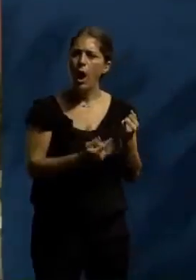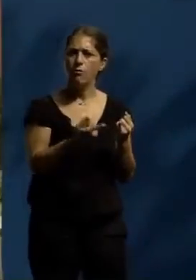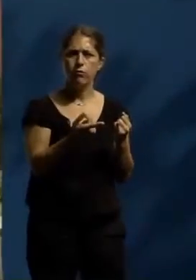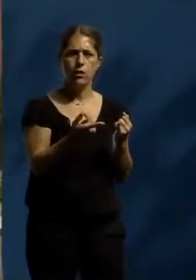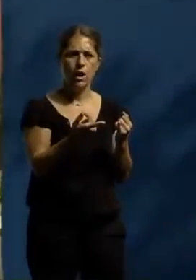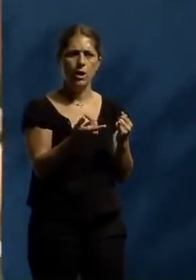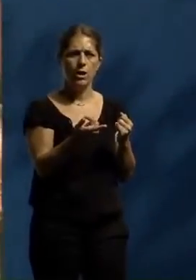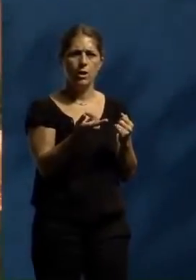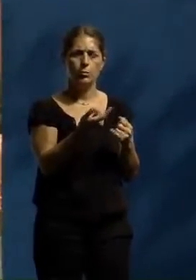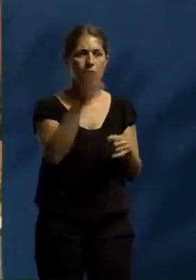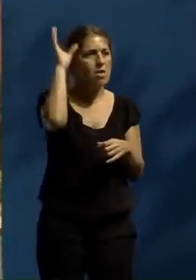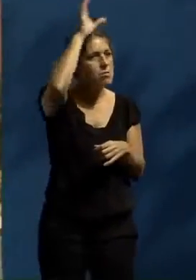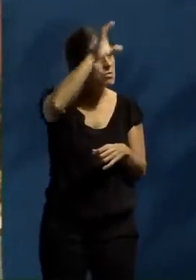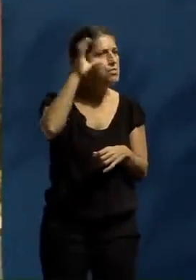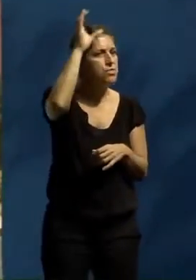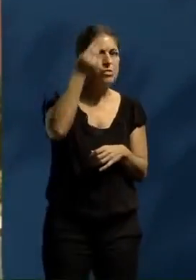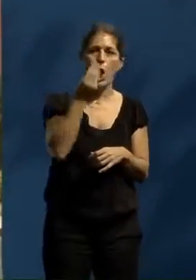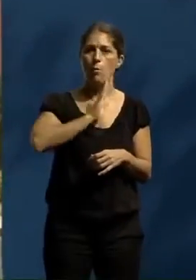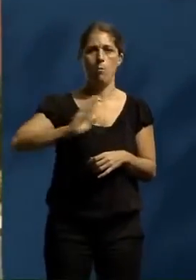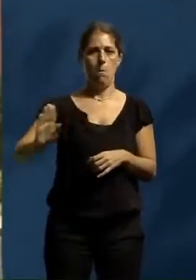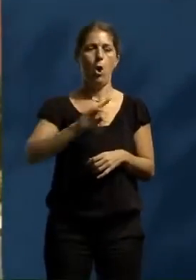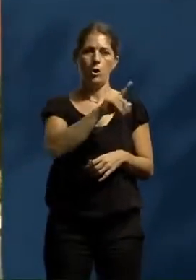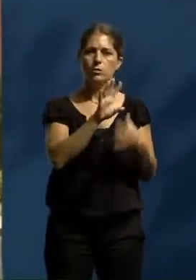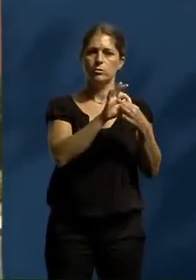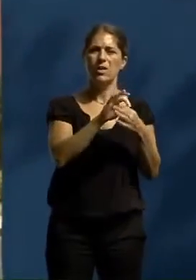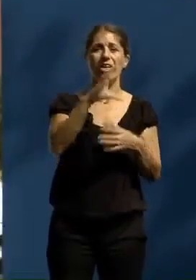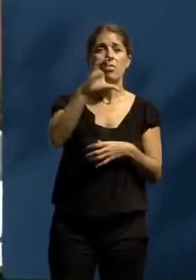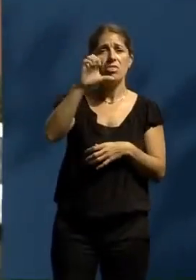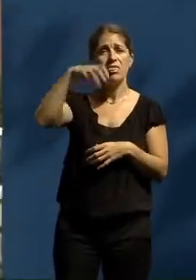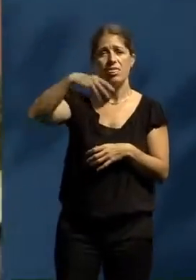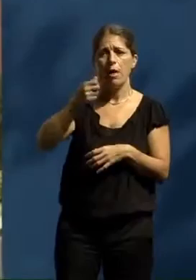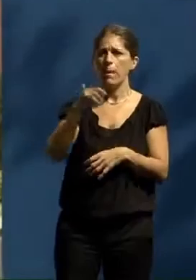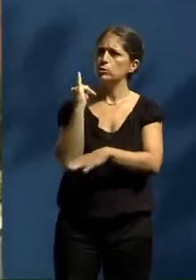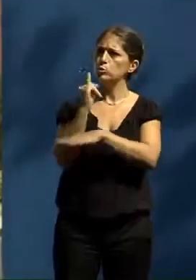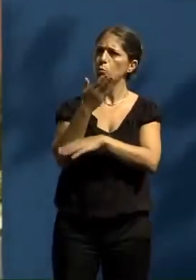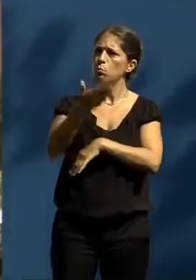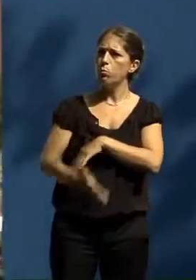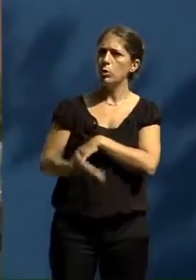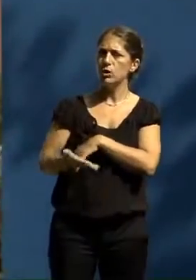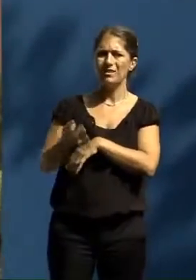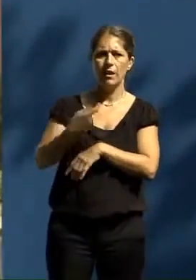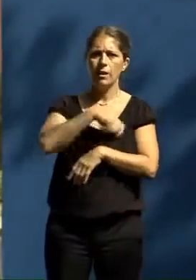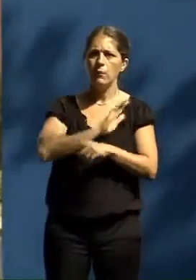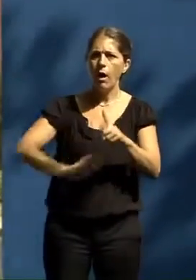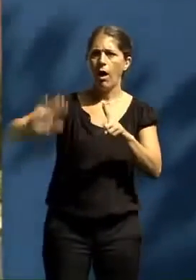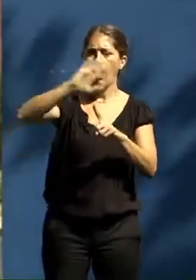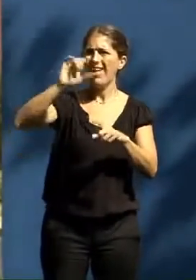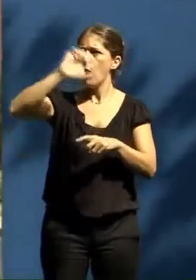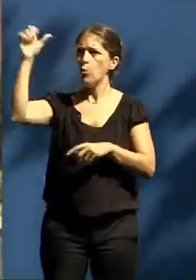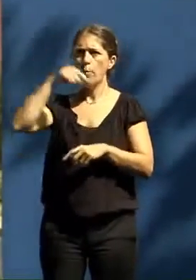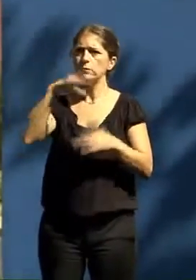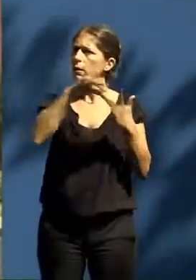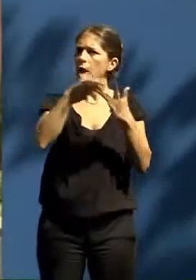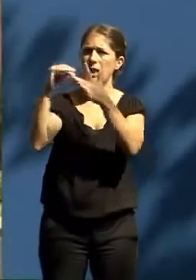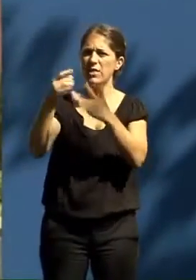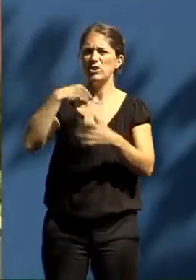alcance da mellor ciencia neste momento. Sabemos que o CEDMAR é un instituto importante que é punteiro a nivel do Estado e a nivel de Europa, pero necesitamos unha